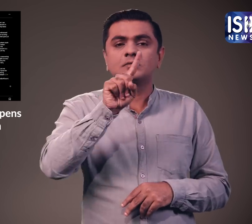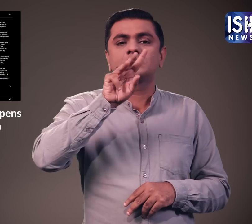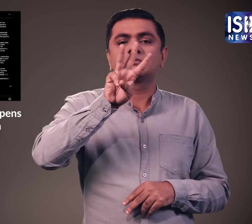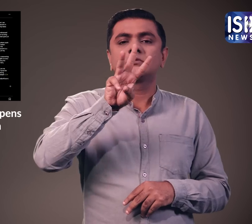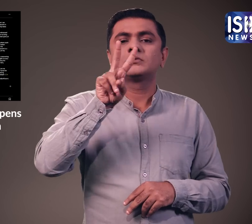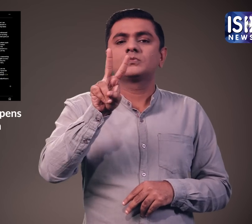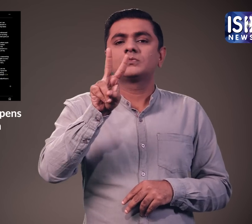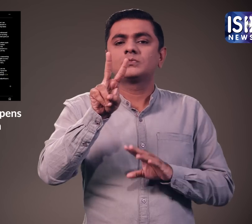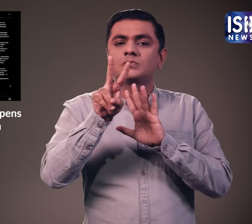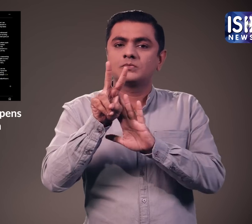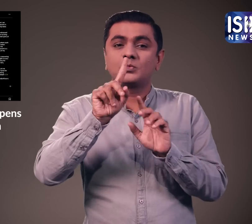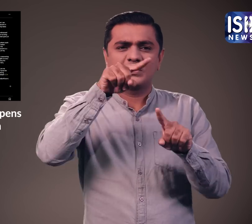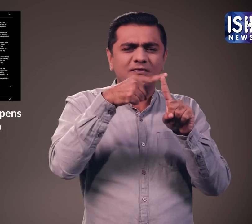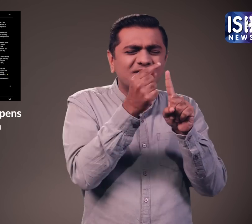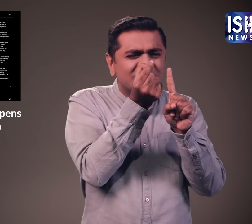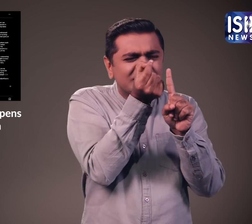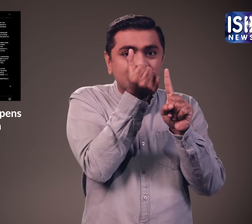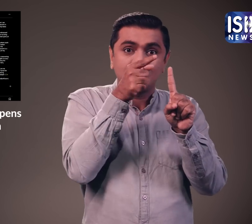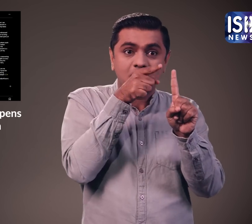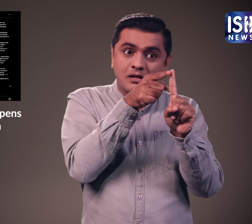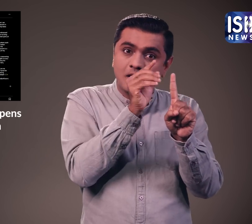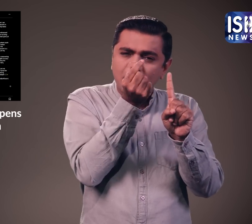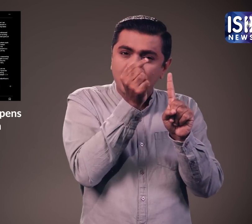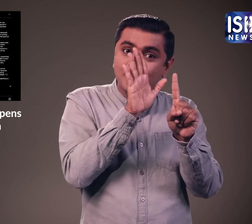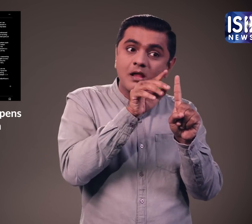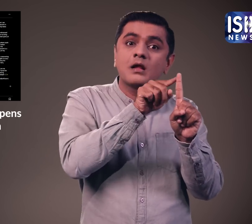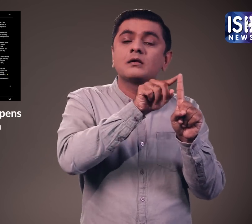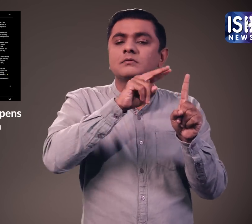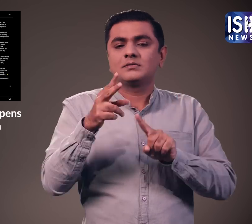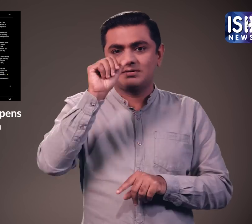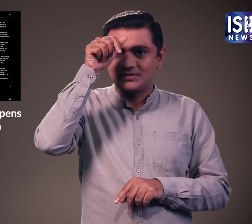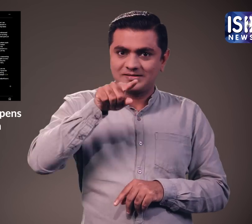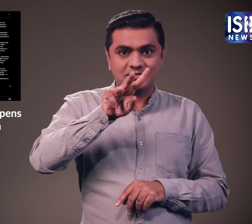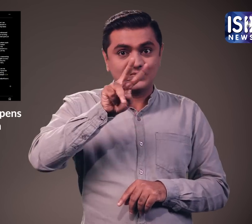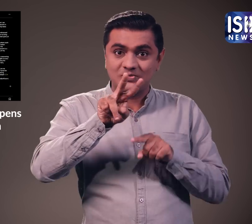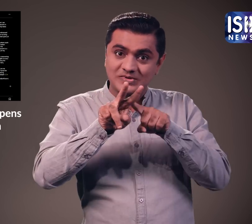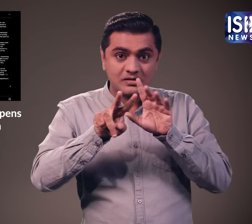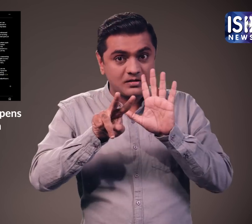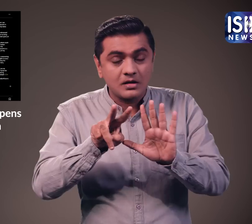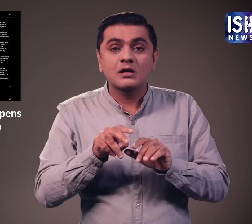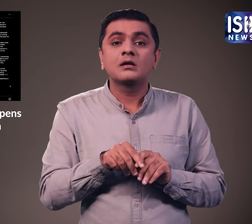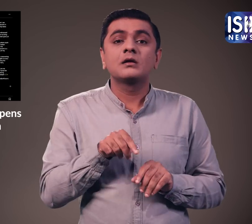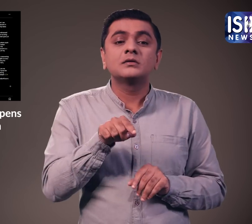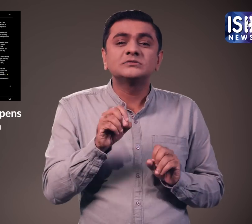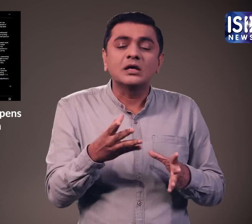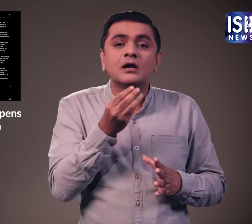132 रुपए है।